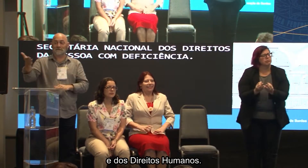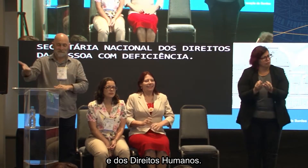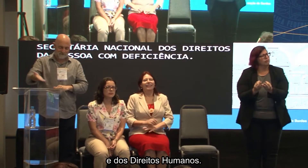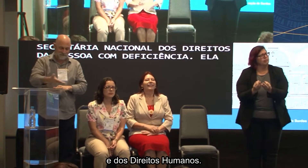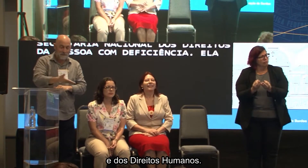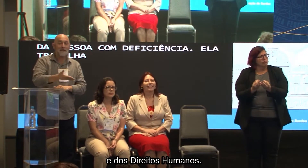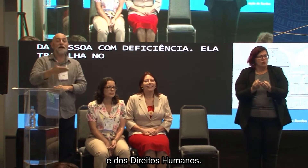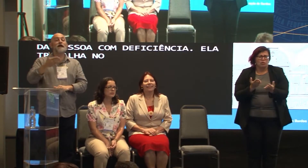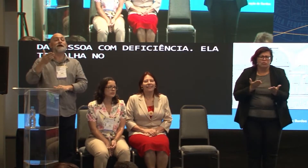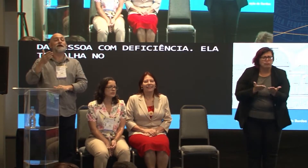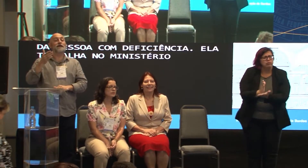Humanos.